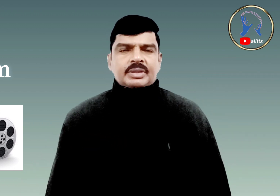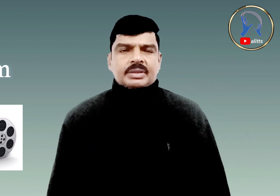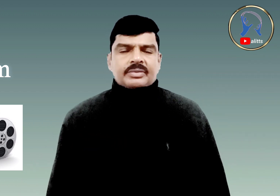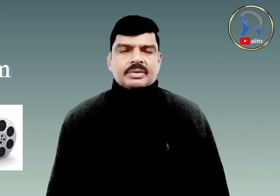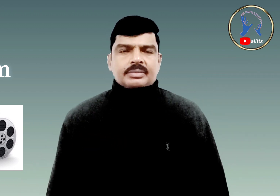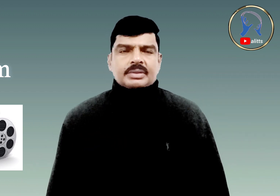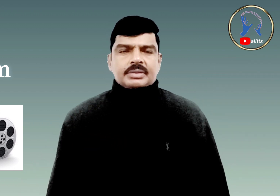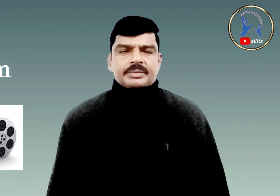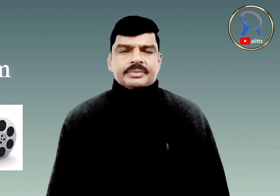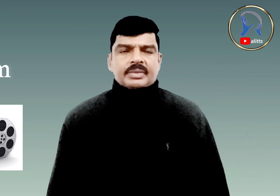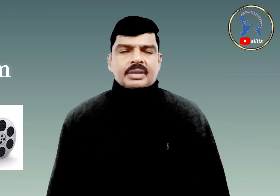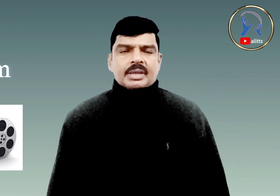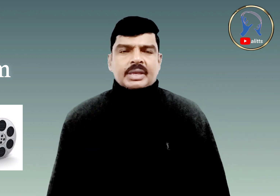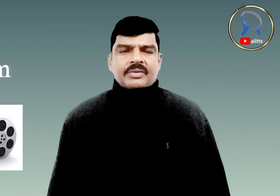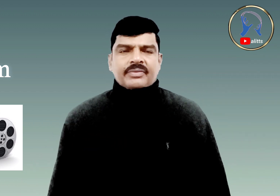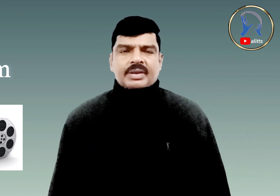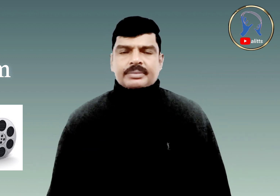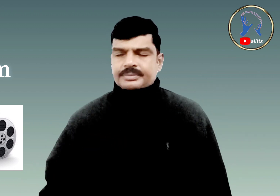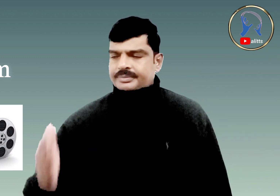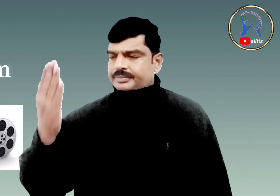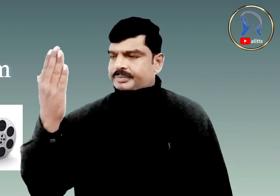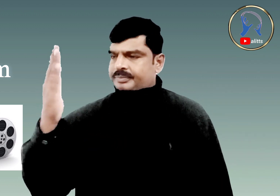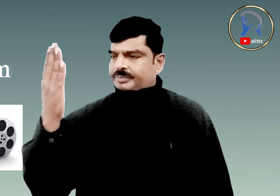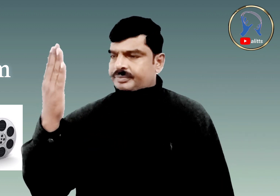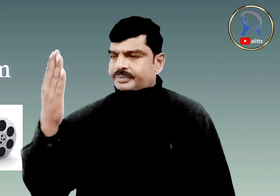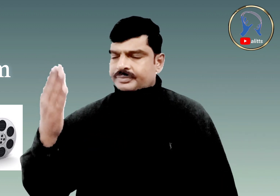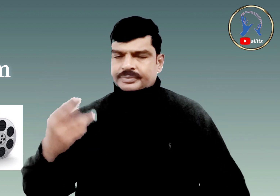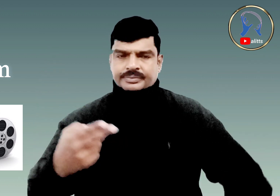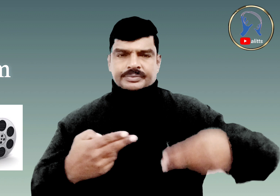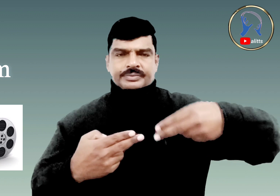फीता फिल्म का, फिल्म।